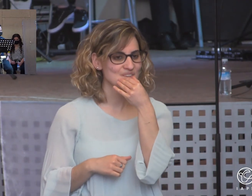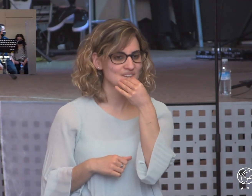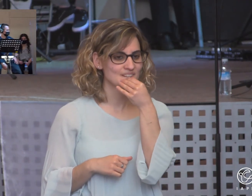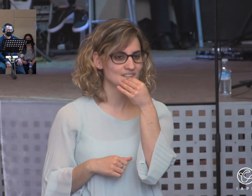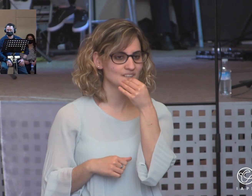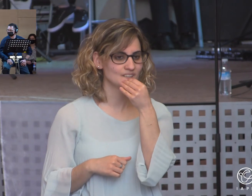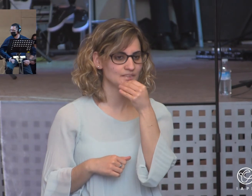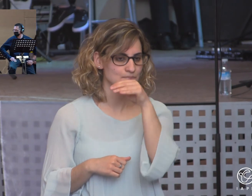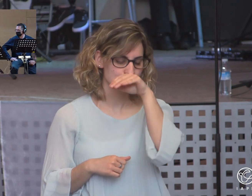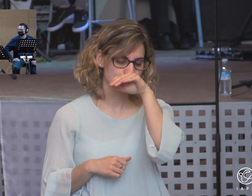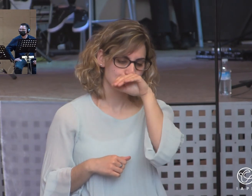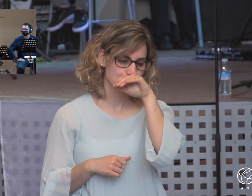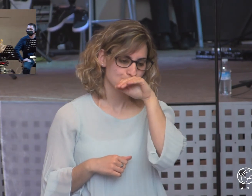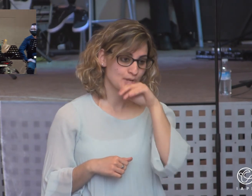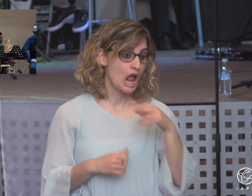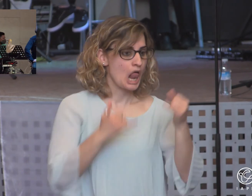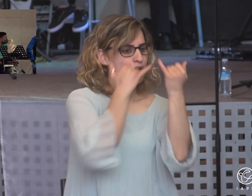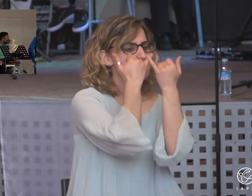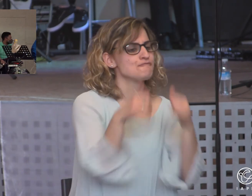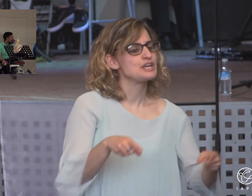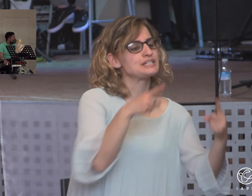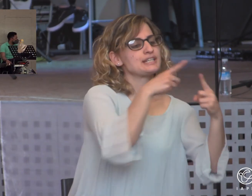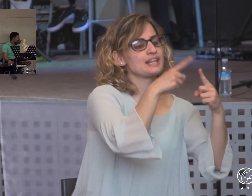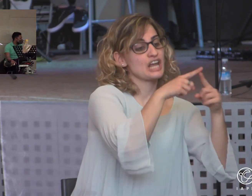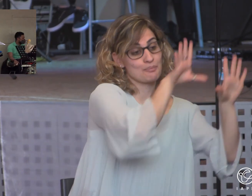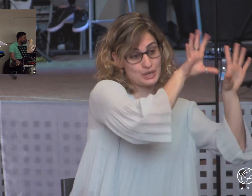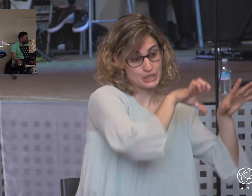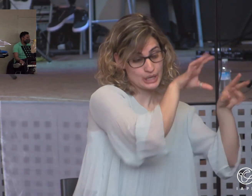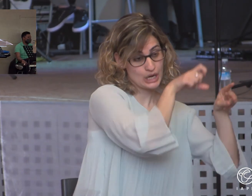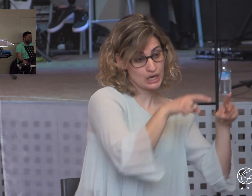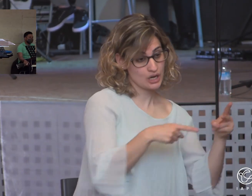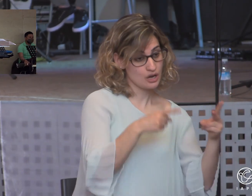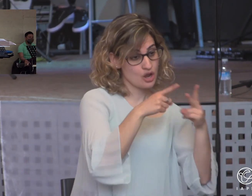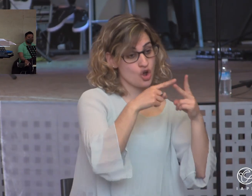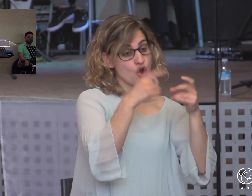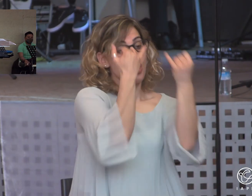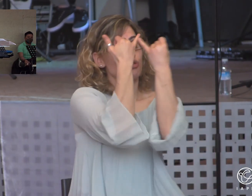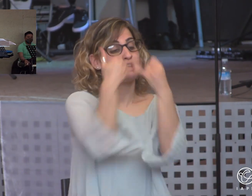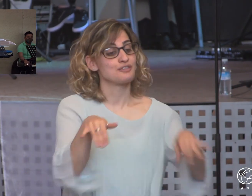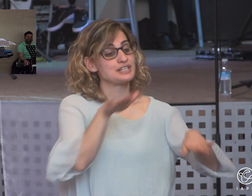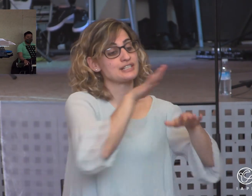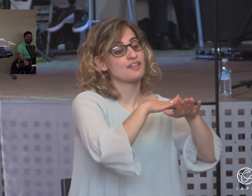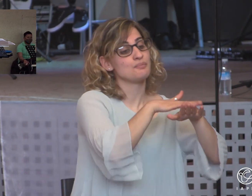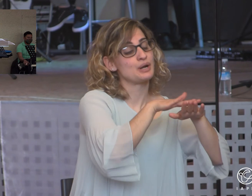de perdón, la tercera de sanidad.